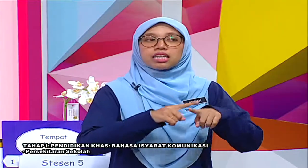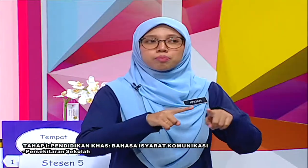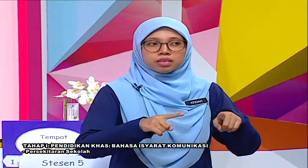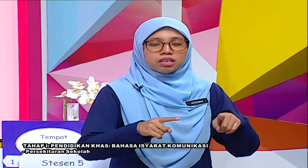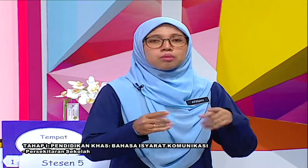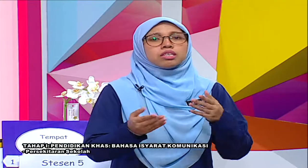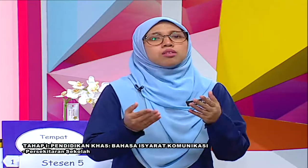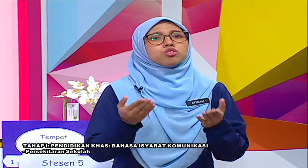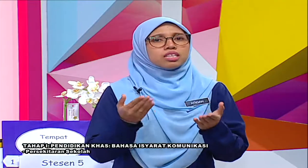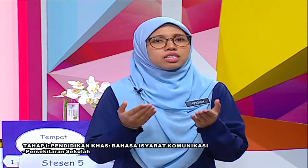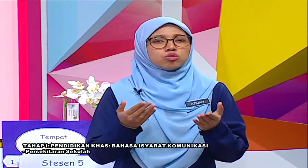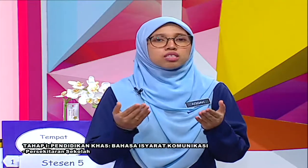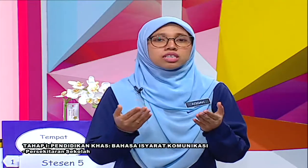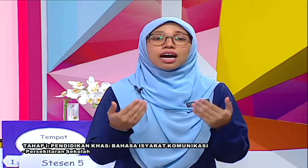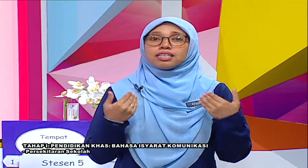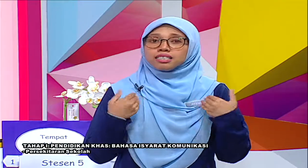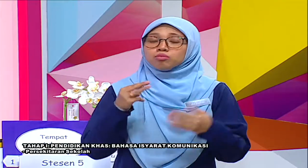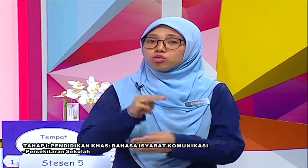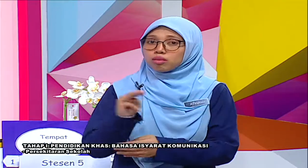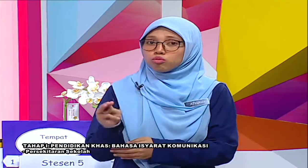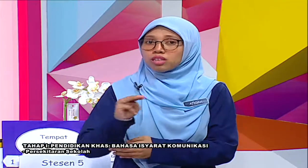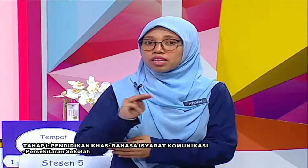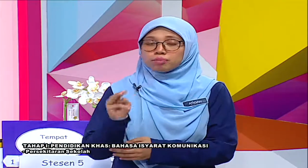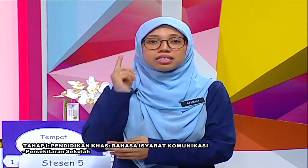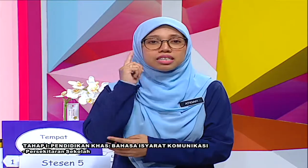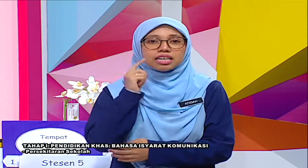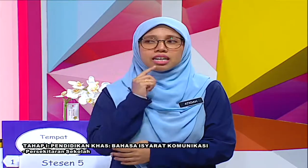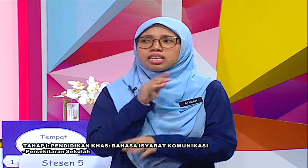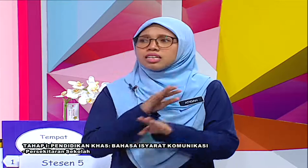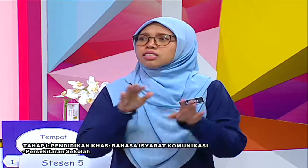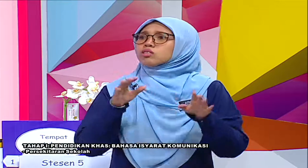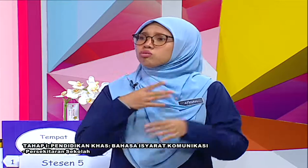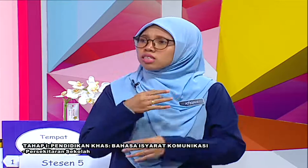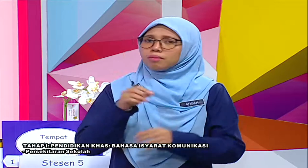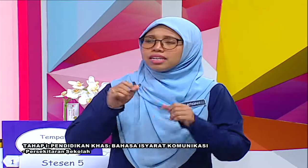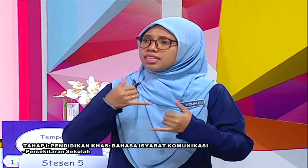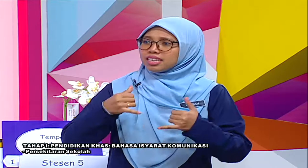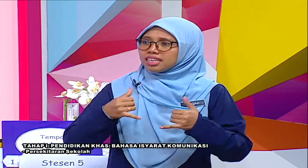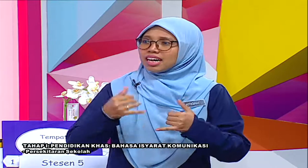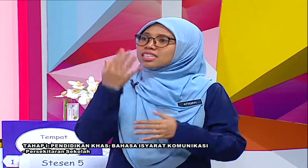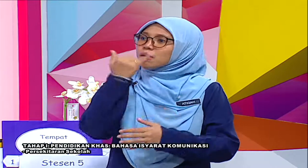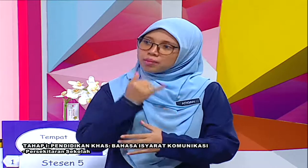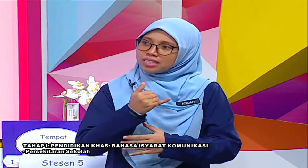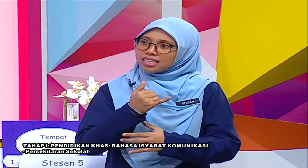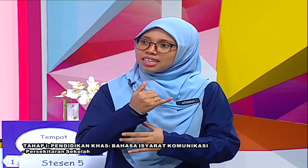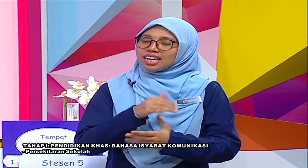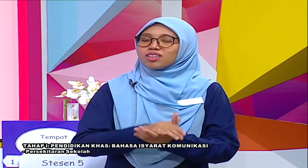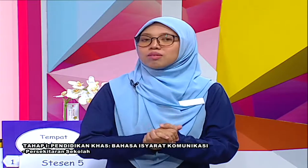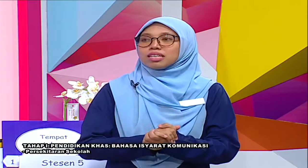Tetapi berkemungkinan juga ada murid-murid pendengaran yang tak suka main ni. Kenapa ni? Okey,